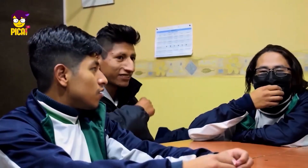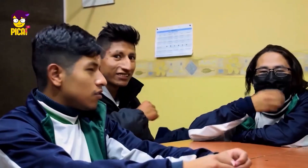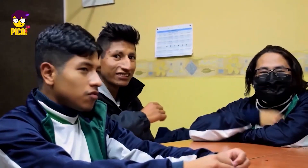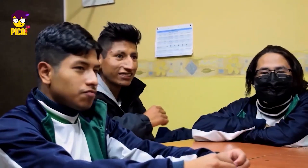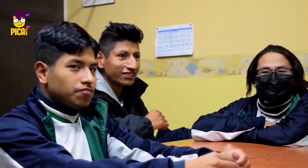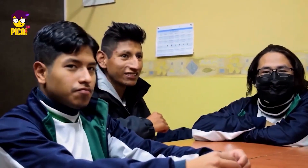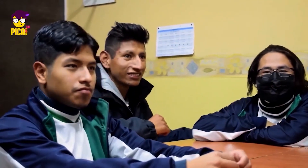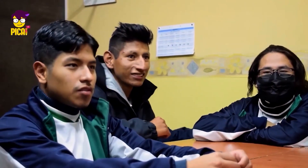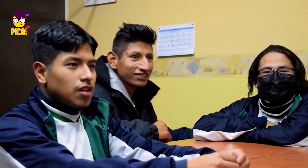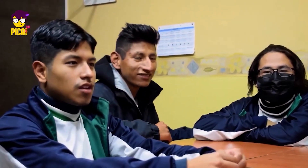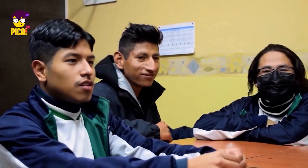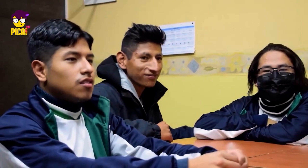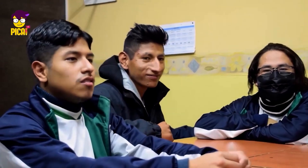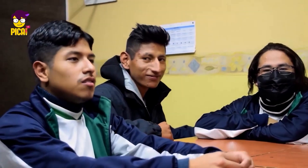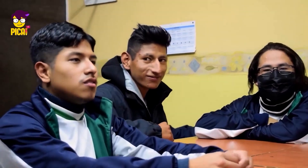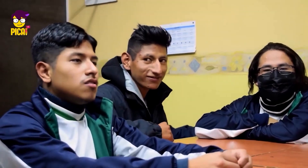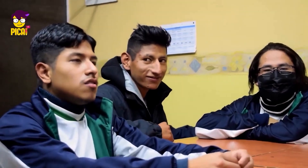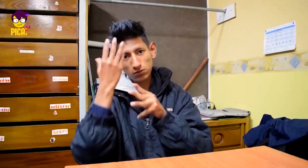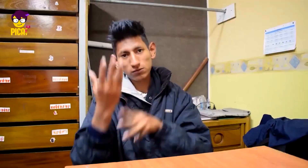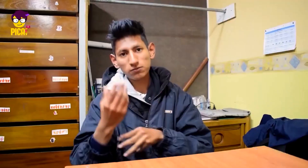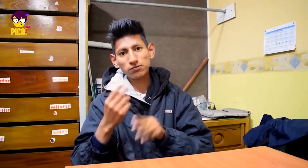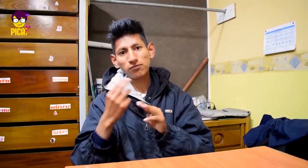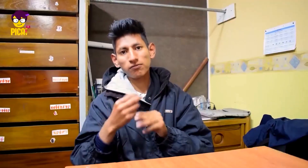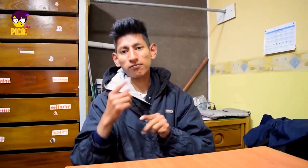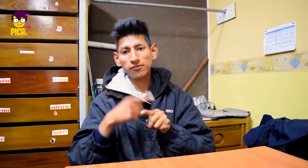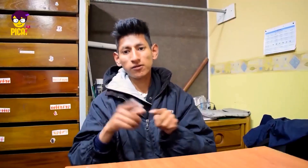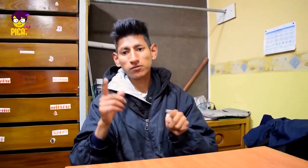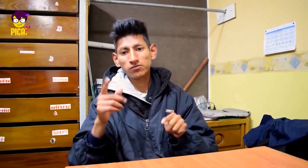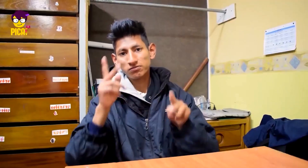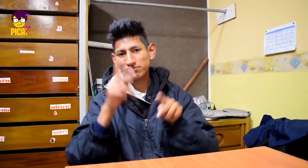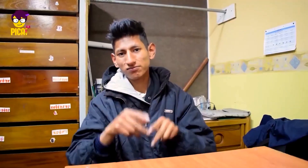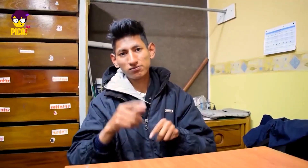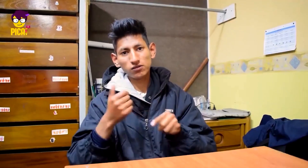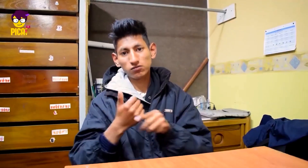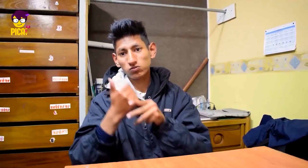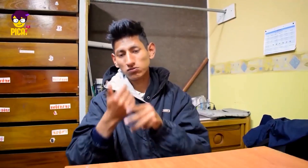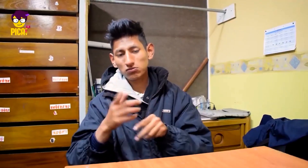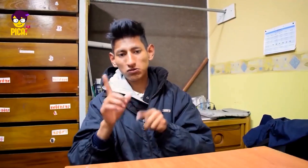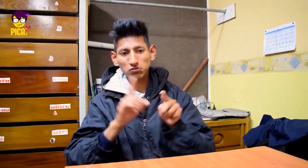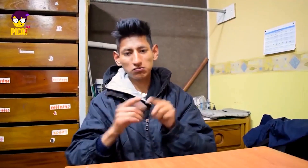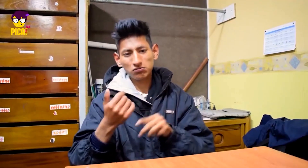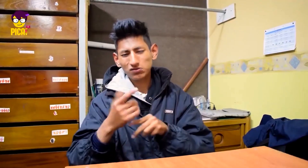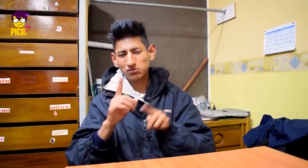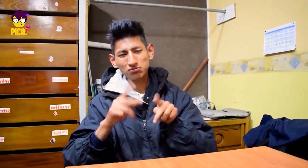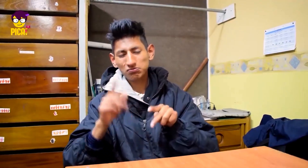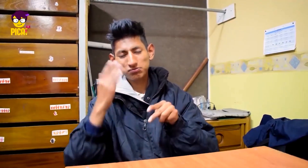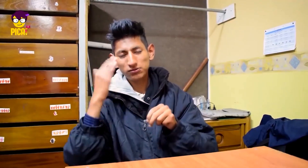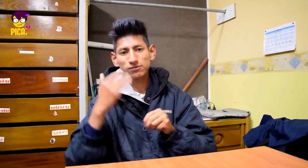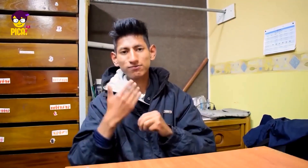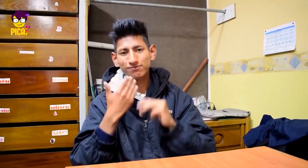están diciendo. Y yo respeto que son oyentes, pero también es importante que respeten a las personas sordas y nos puedan